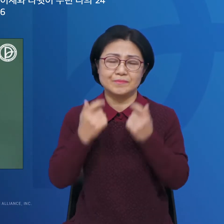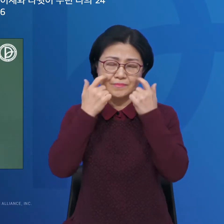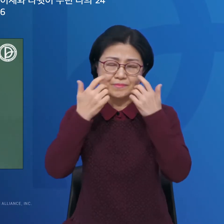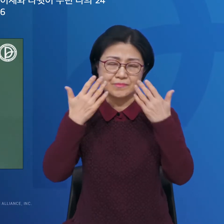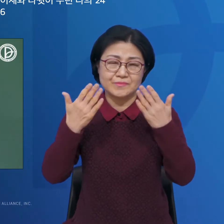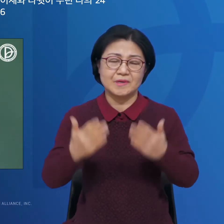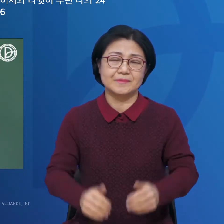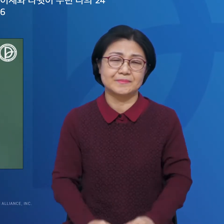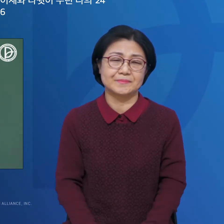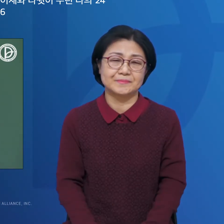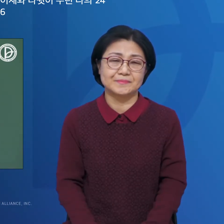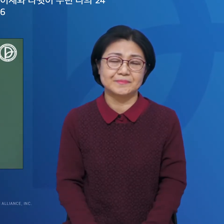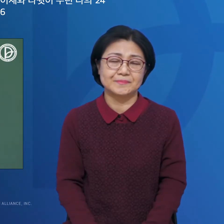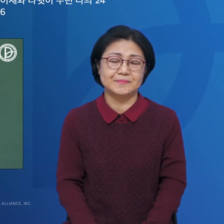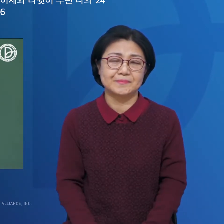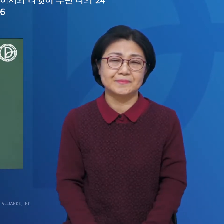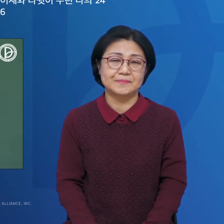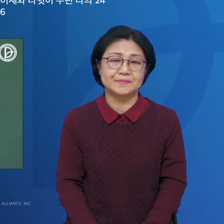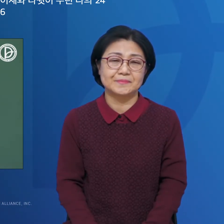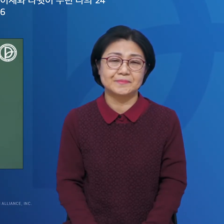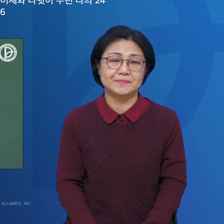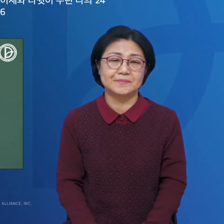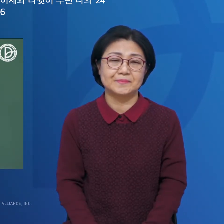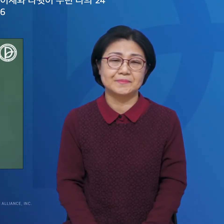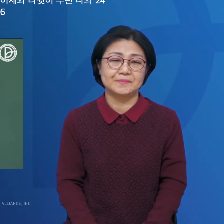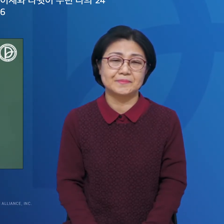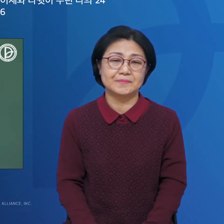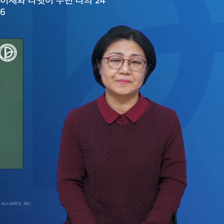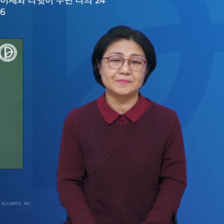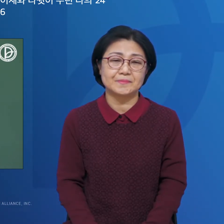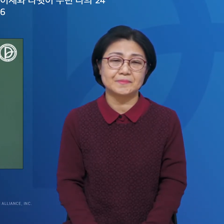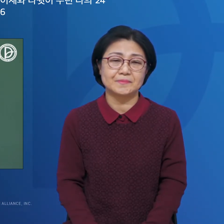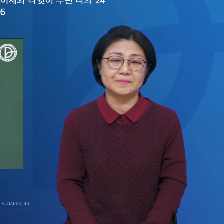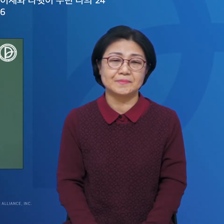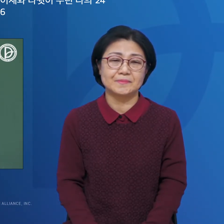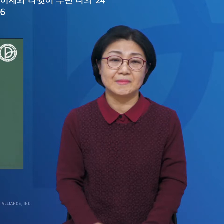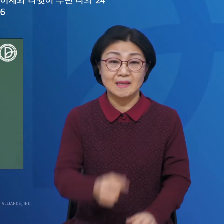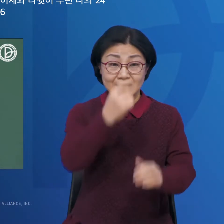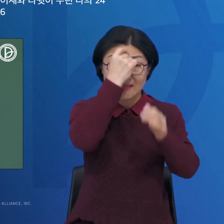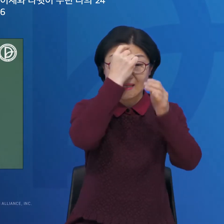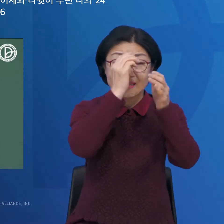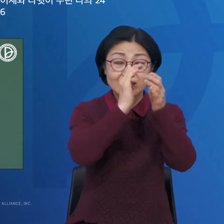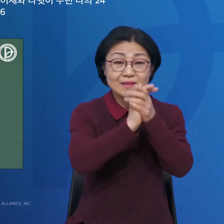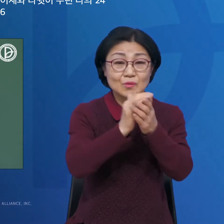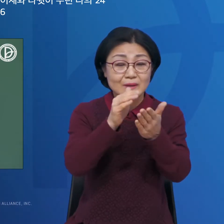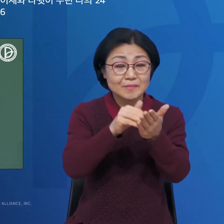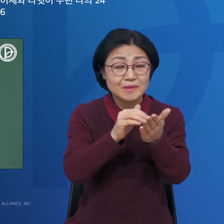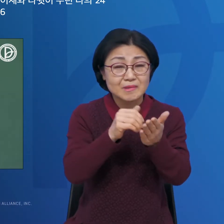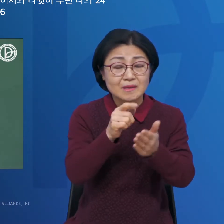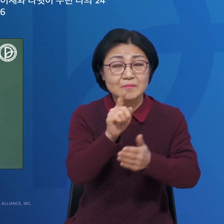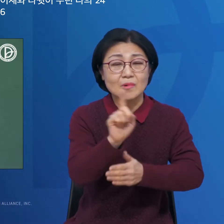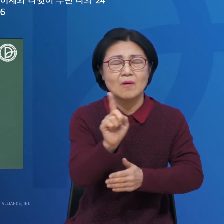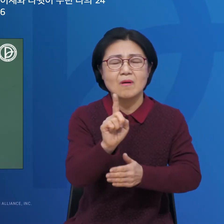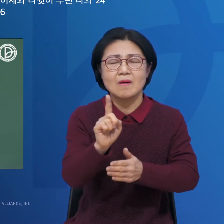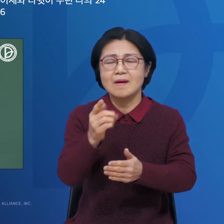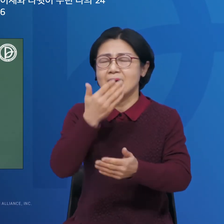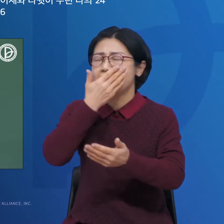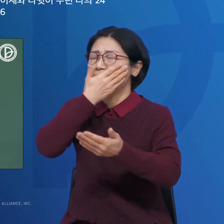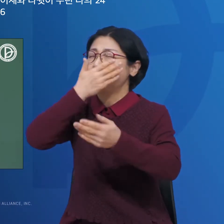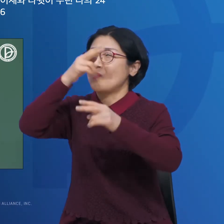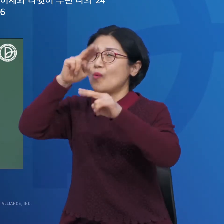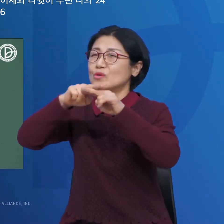기도의 비밀은요, 이게 보좌의 축복입니다. And so the mystery of prayer is the blessing of the